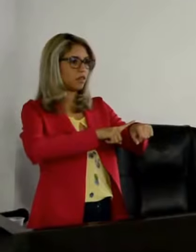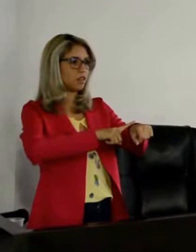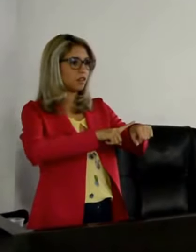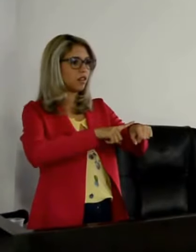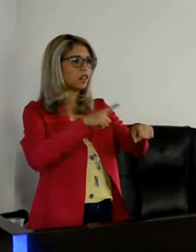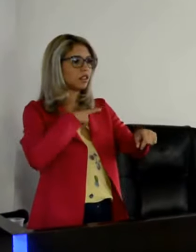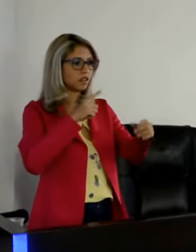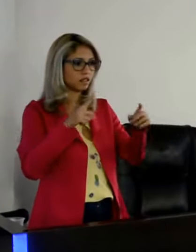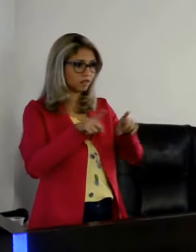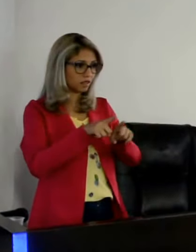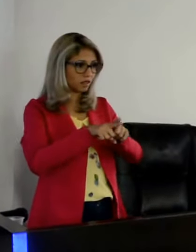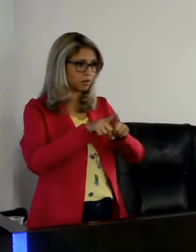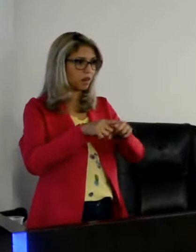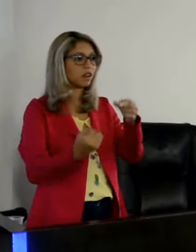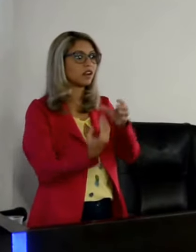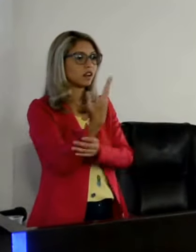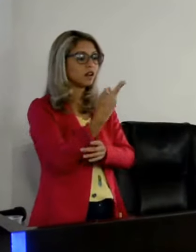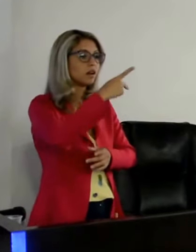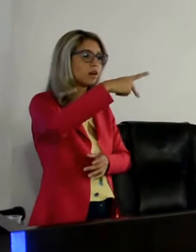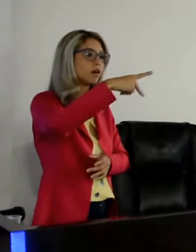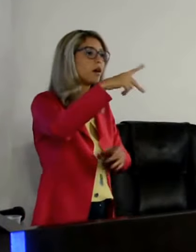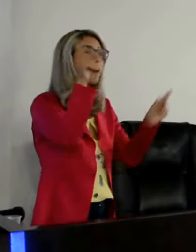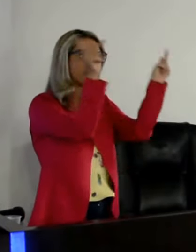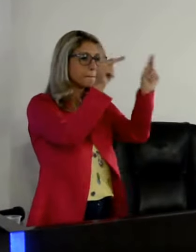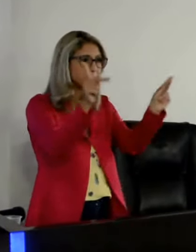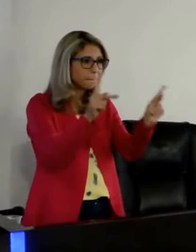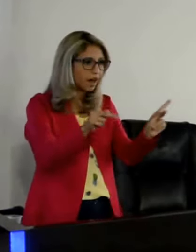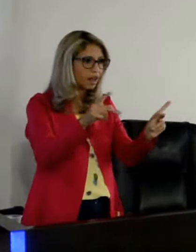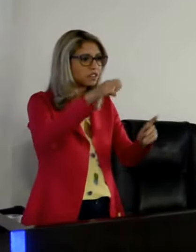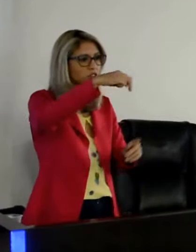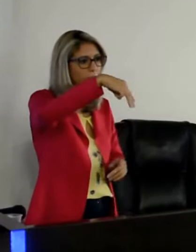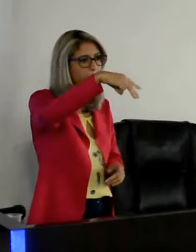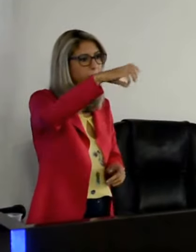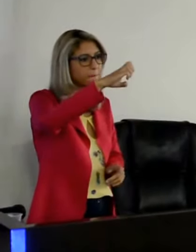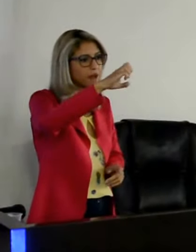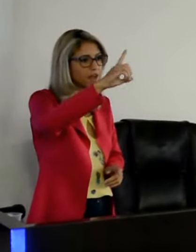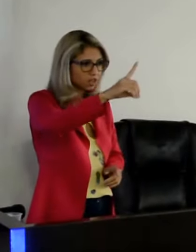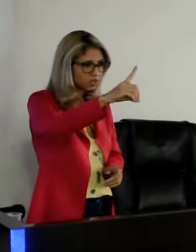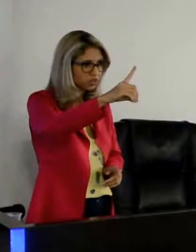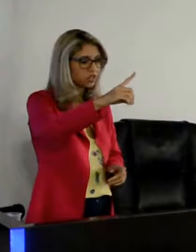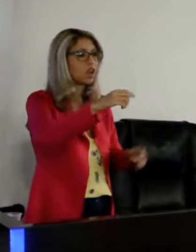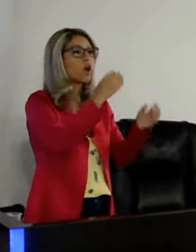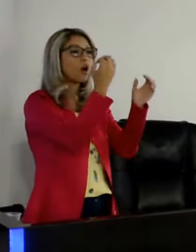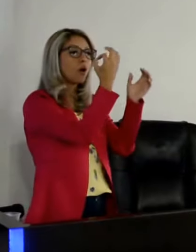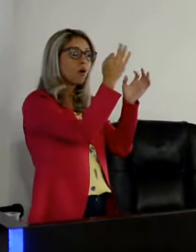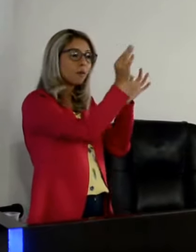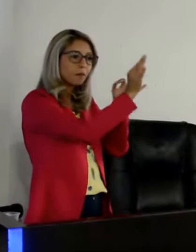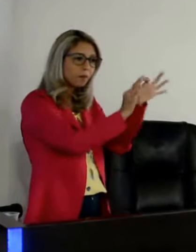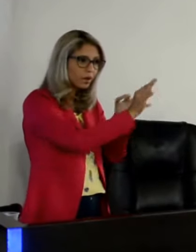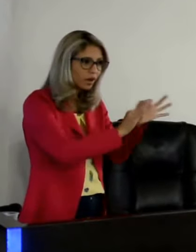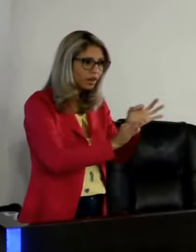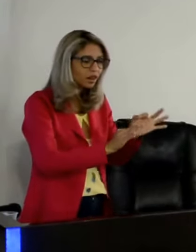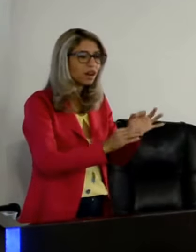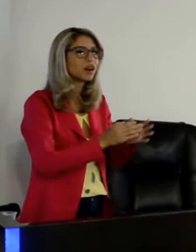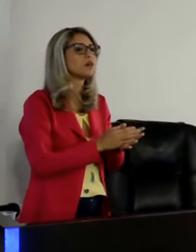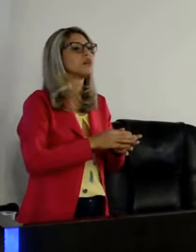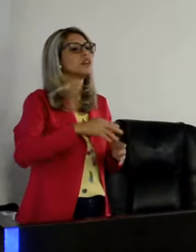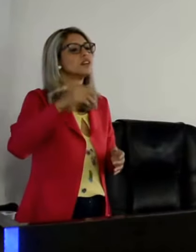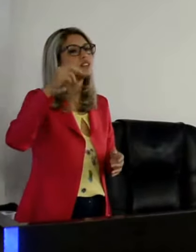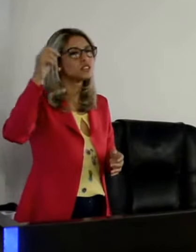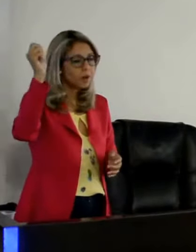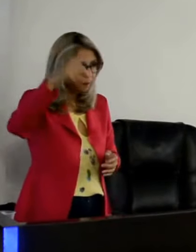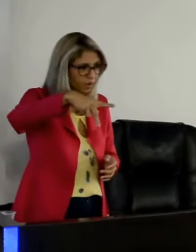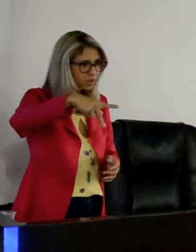do PASMED, que vai ser ali no Novo Portinho, que é o Centro Médico dos Aposentados